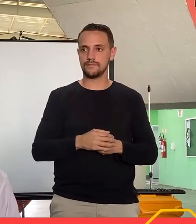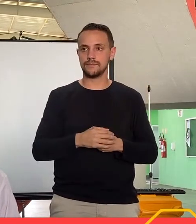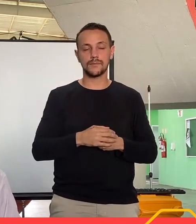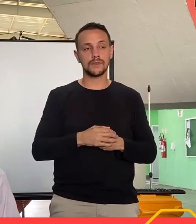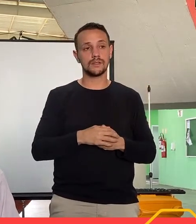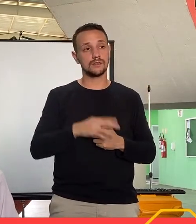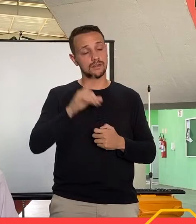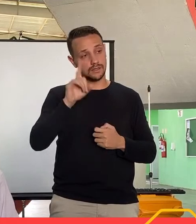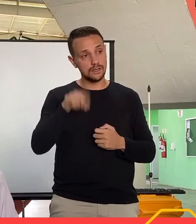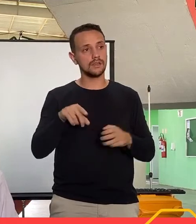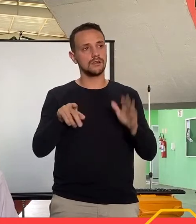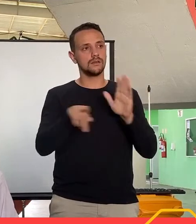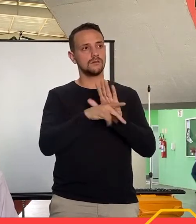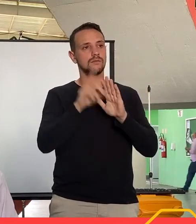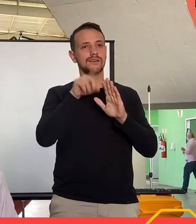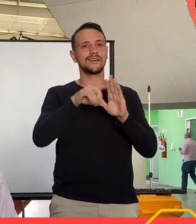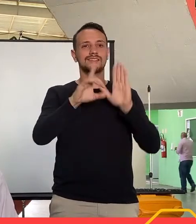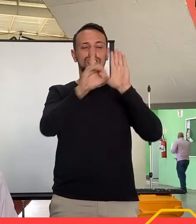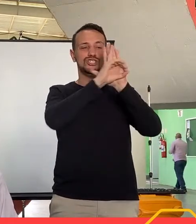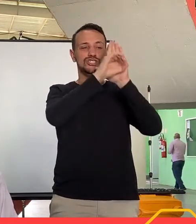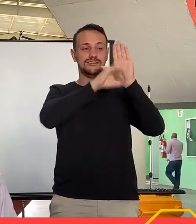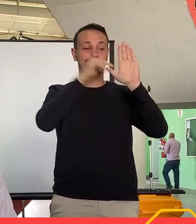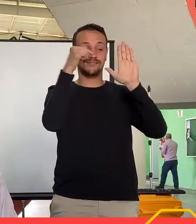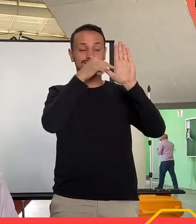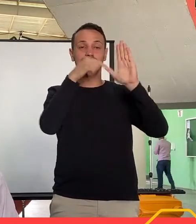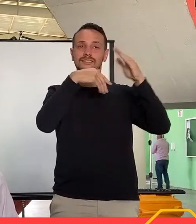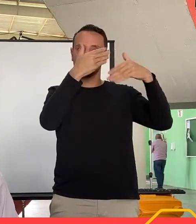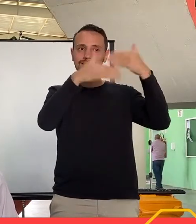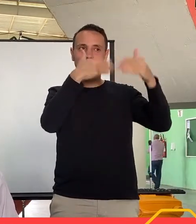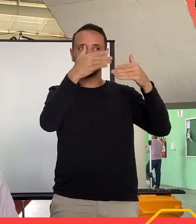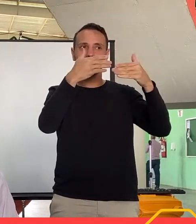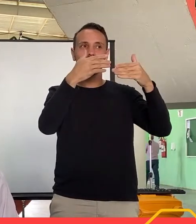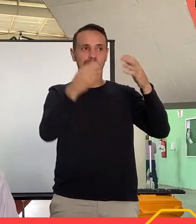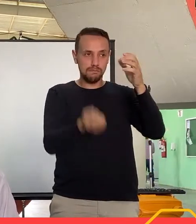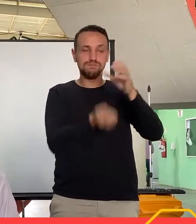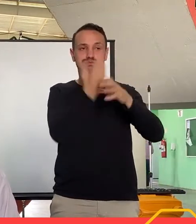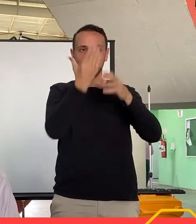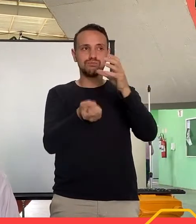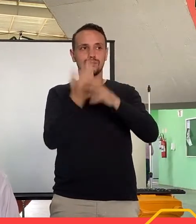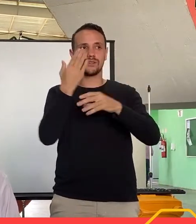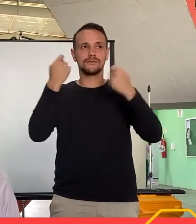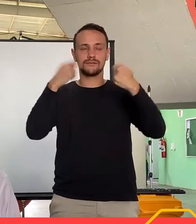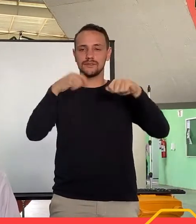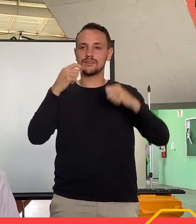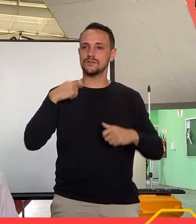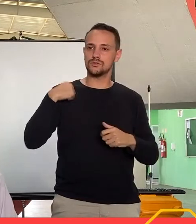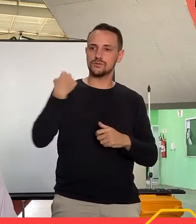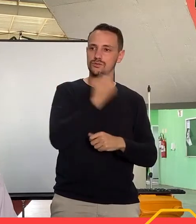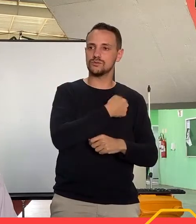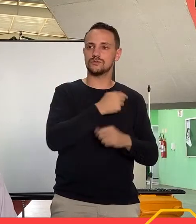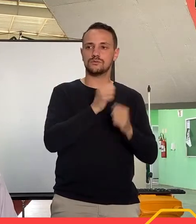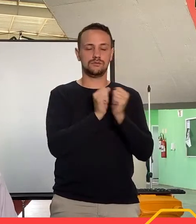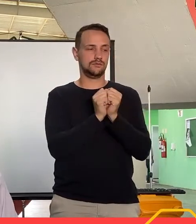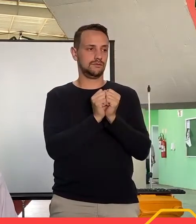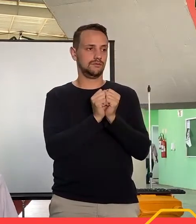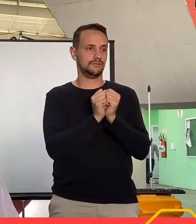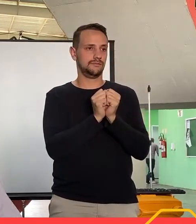é uma nova rodada de direitos que estão entrando aí, né, no nosso